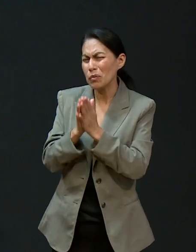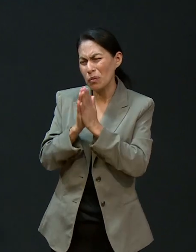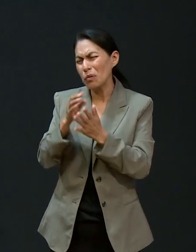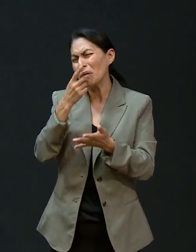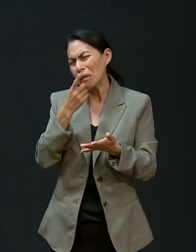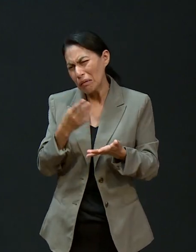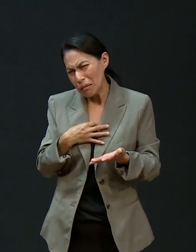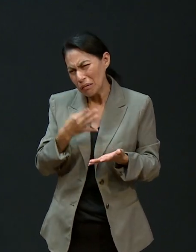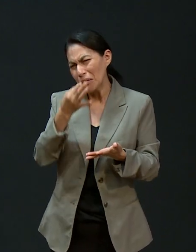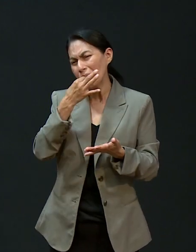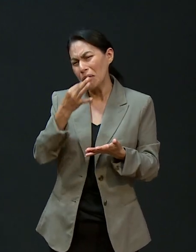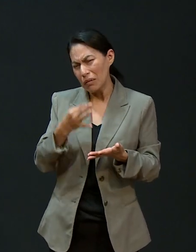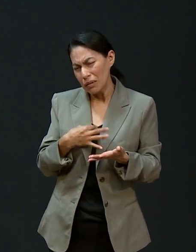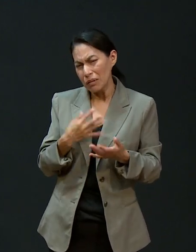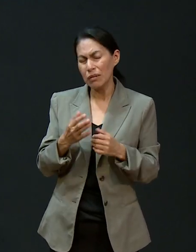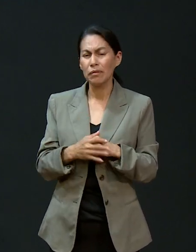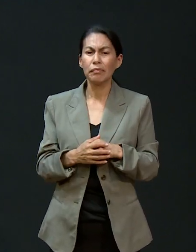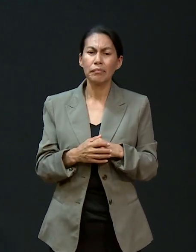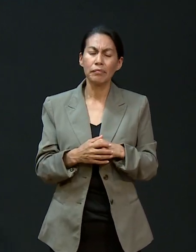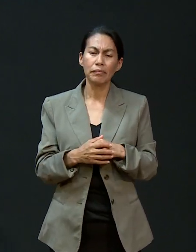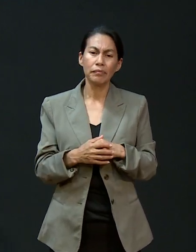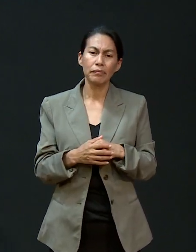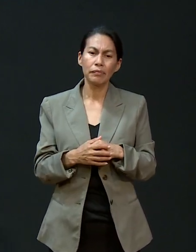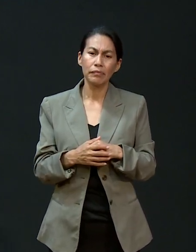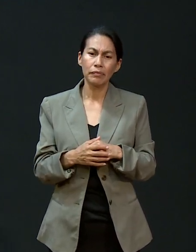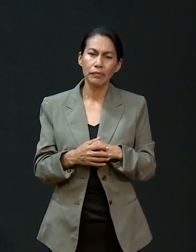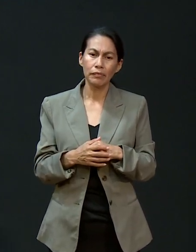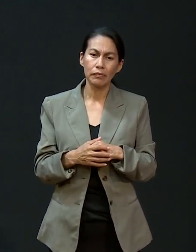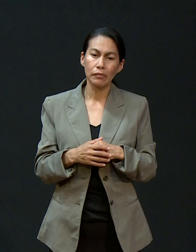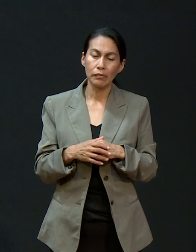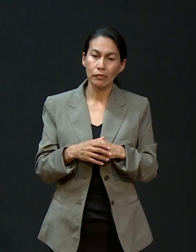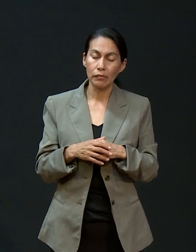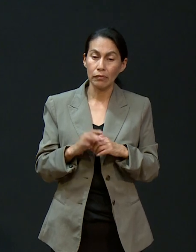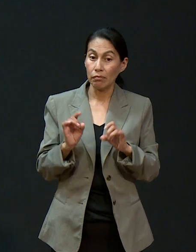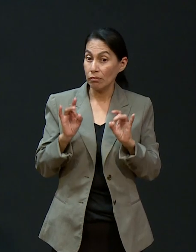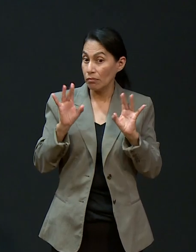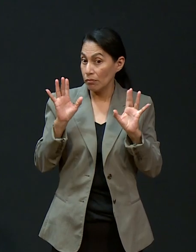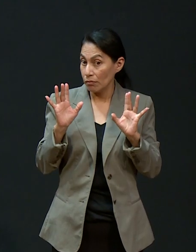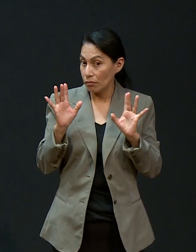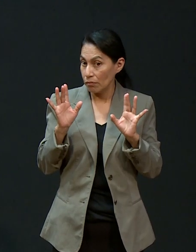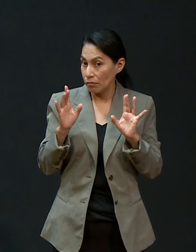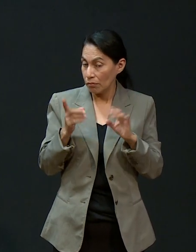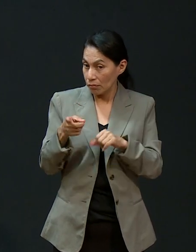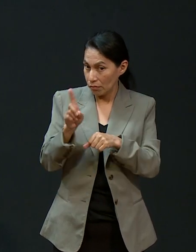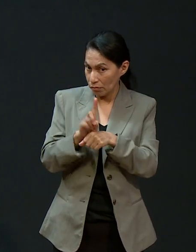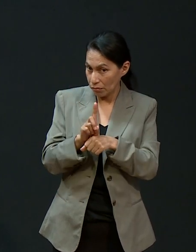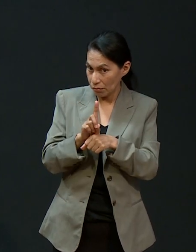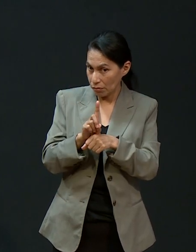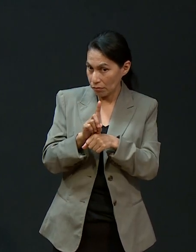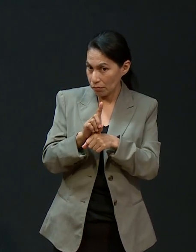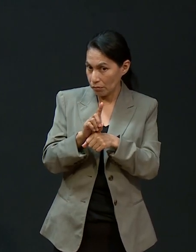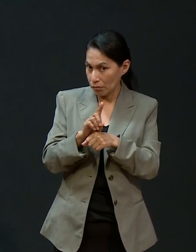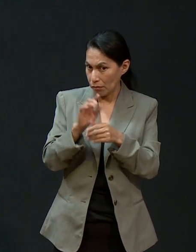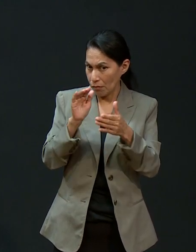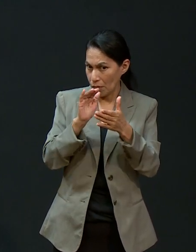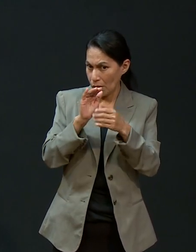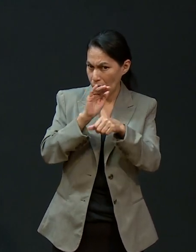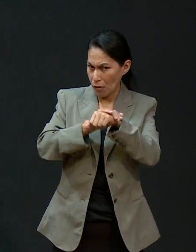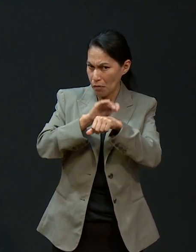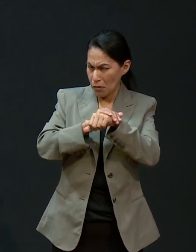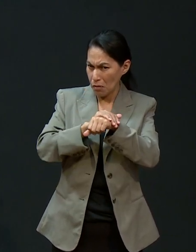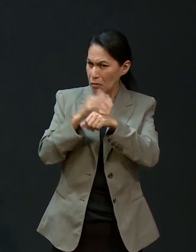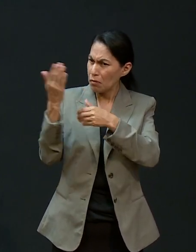trabajo o algo así, pues, me dice. Y hasta que un día llegó una